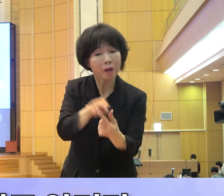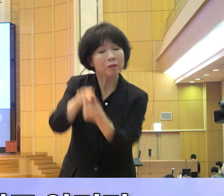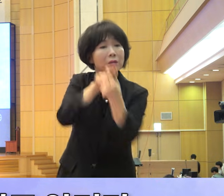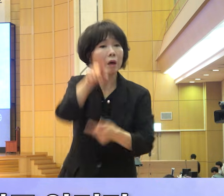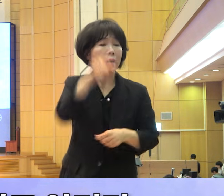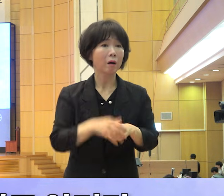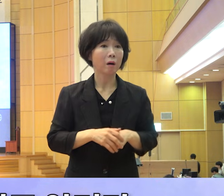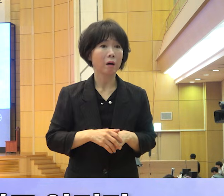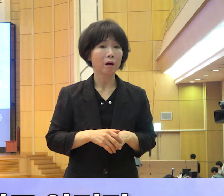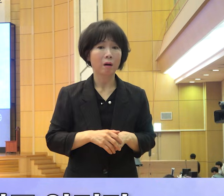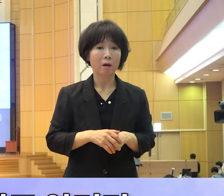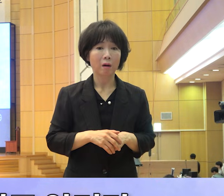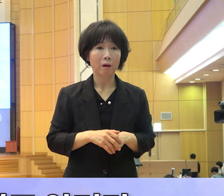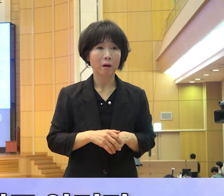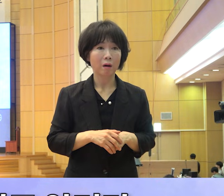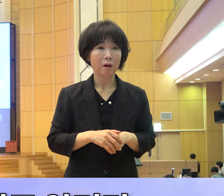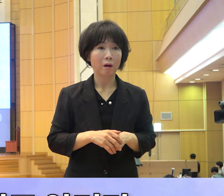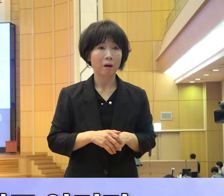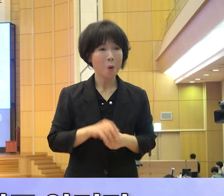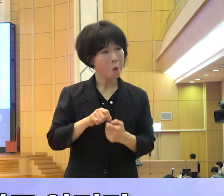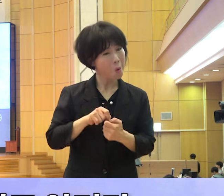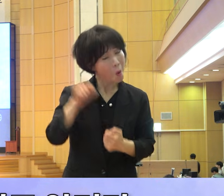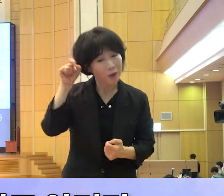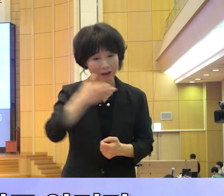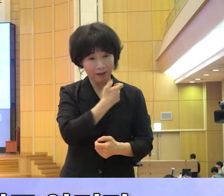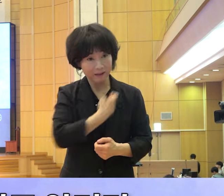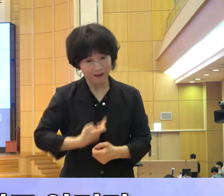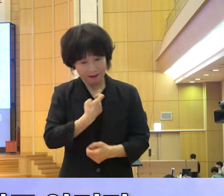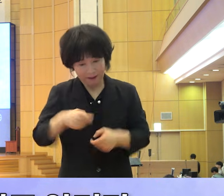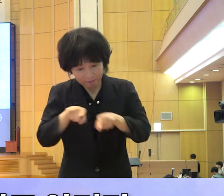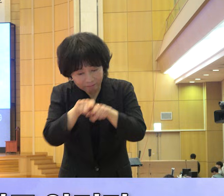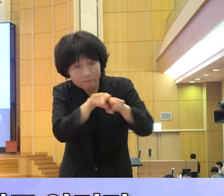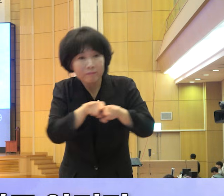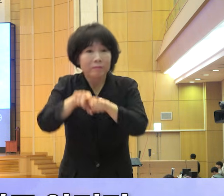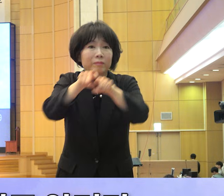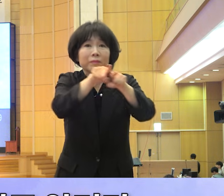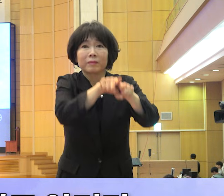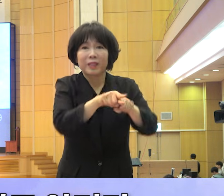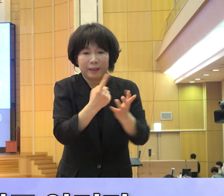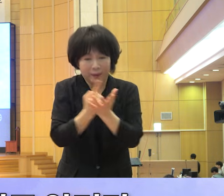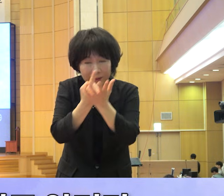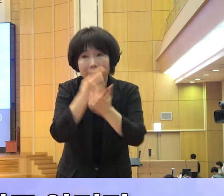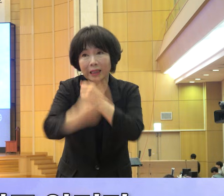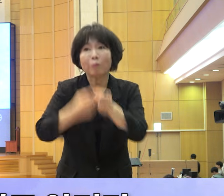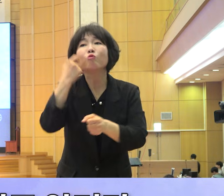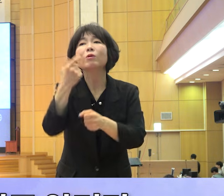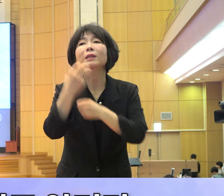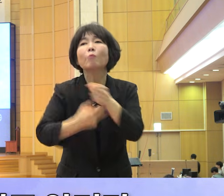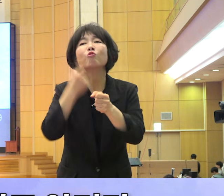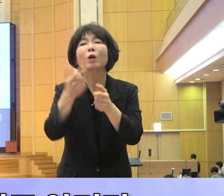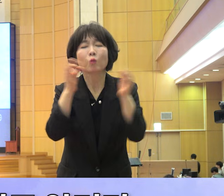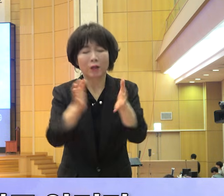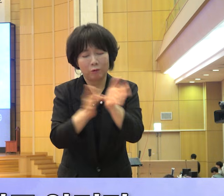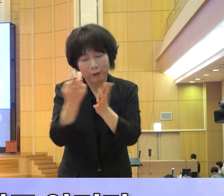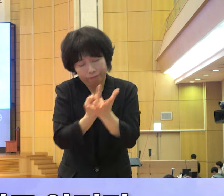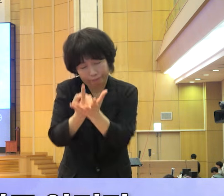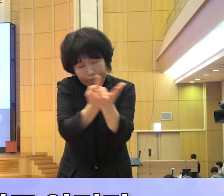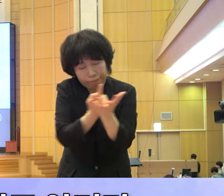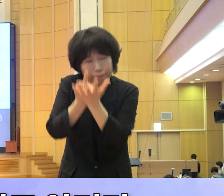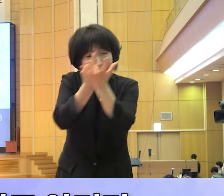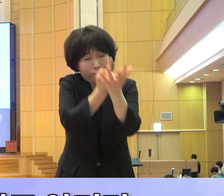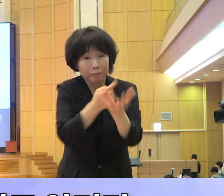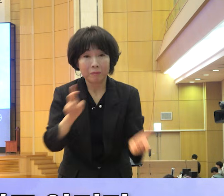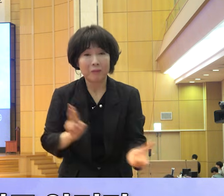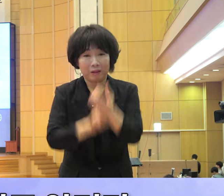하는 건 육체만 같이 있었다는 게 아니라 가장 예수님이 얼마나 3년 6개월 동안 말씀을 많이